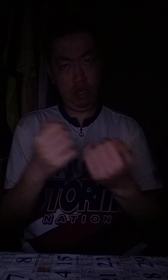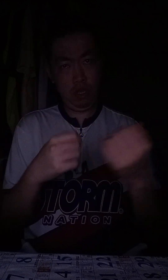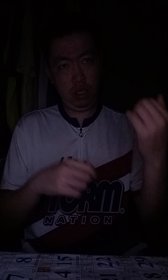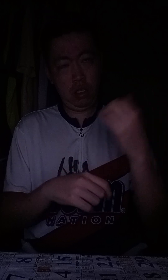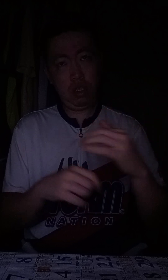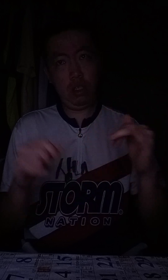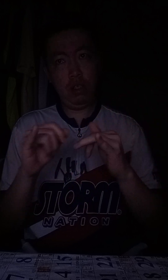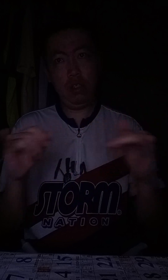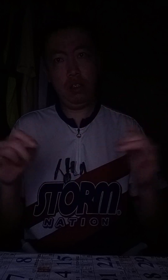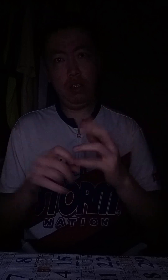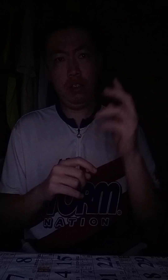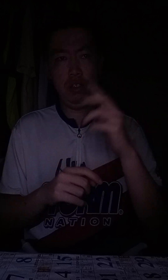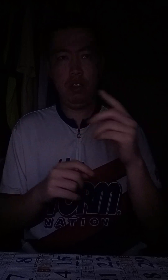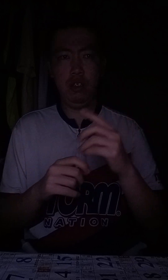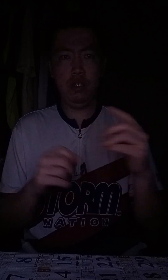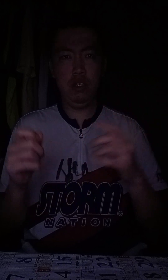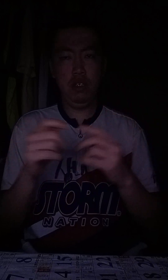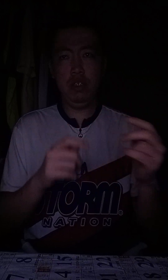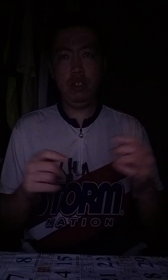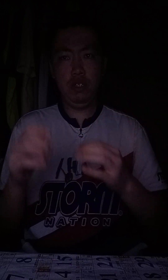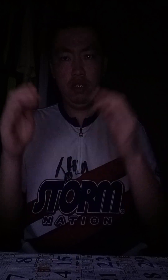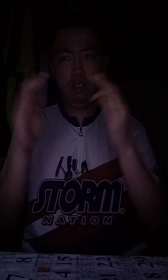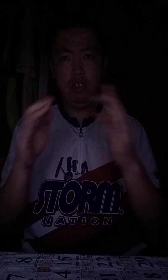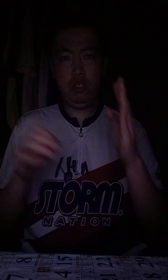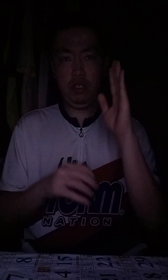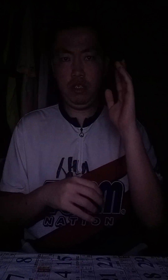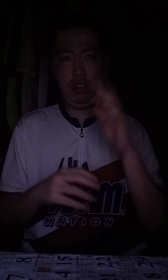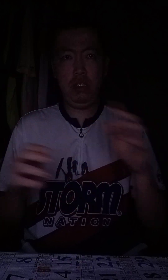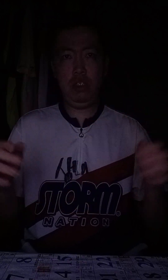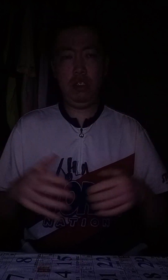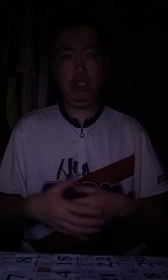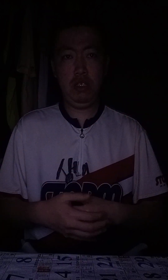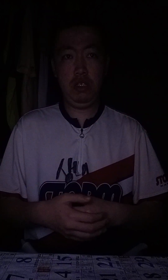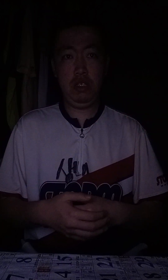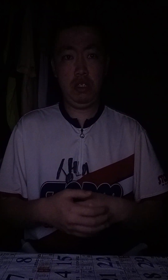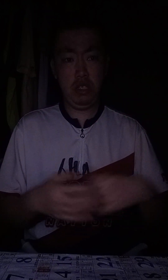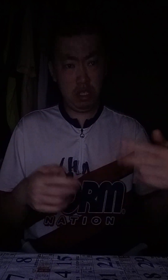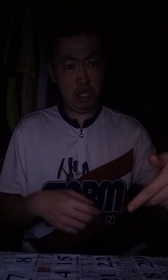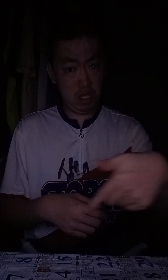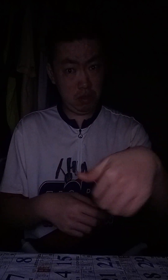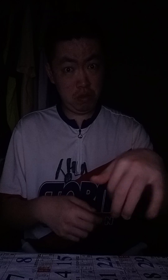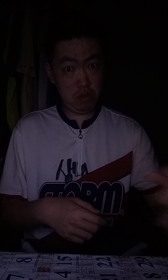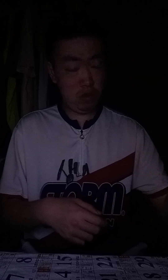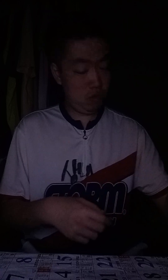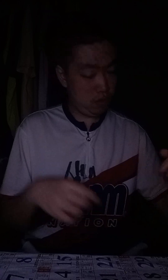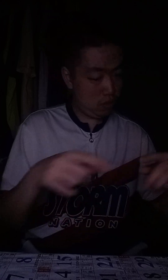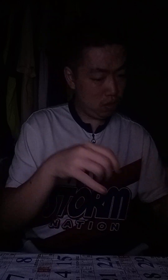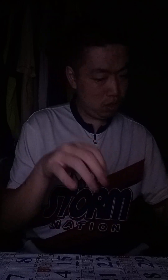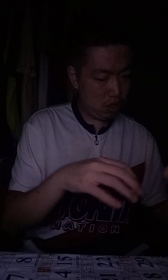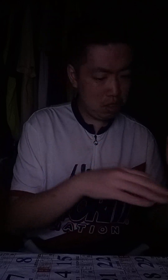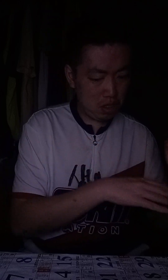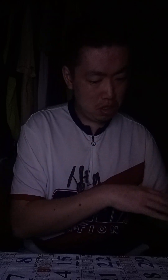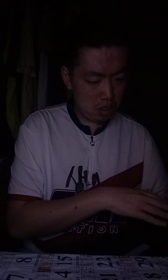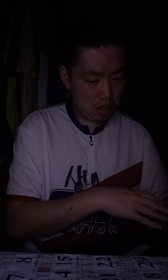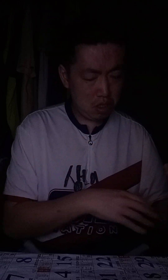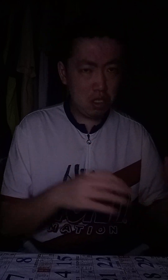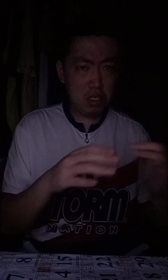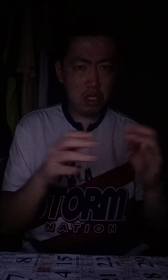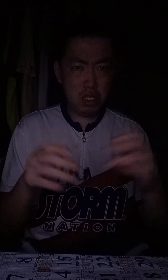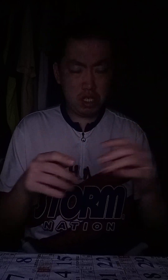잦은 교통사고로 불안감이 컸습니다. 내리막길도 있고 차가 새벽 3시에도 나고